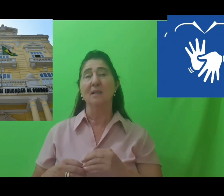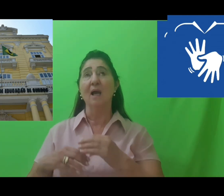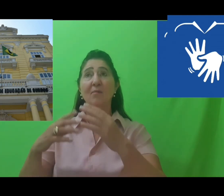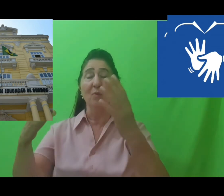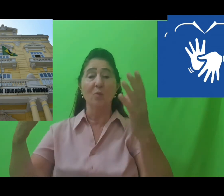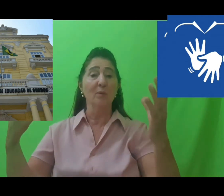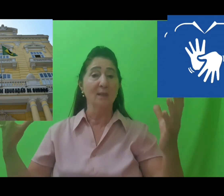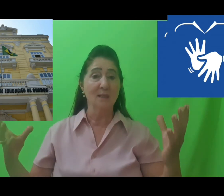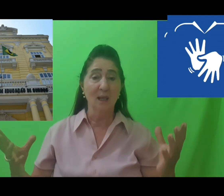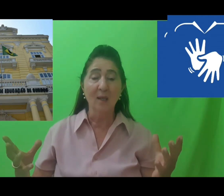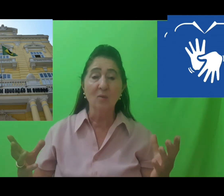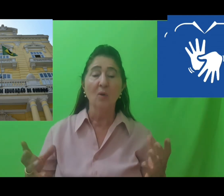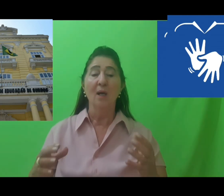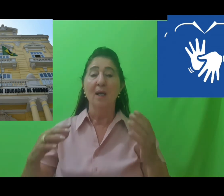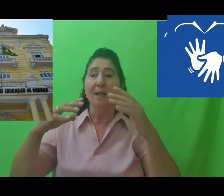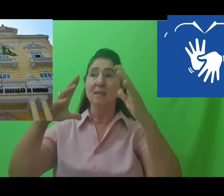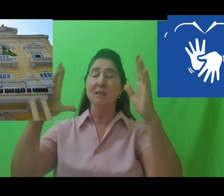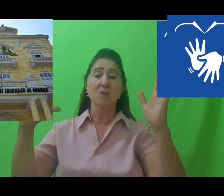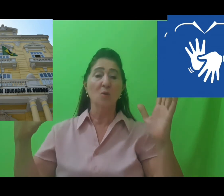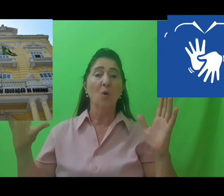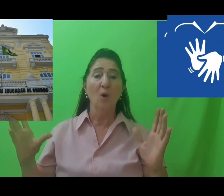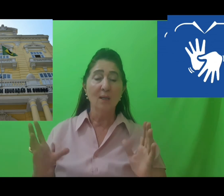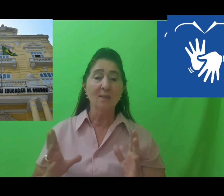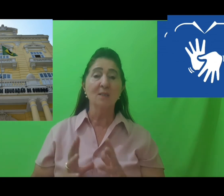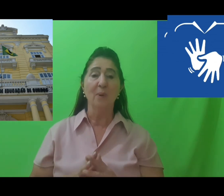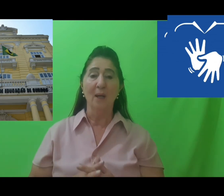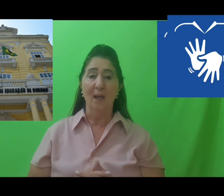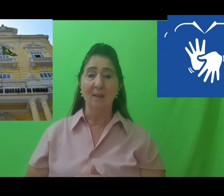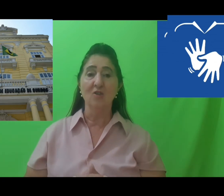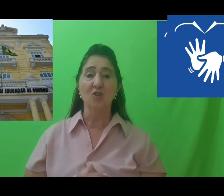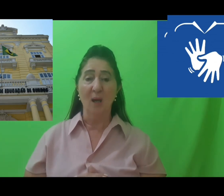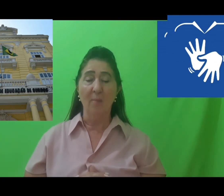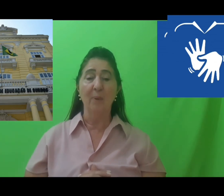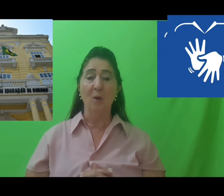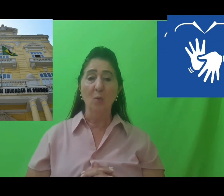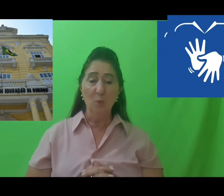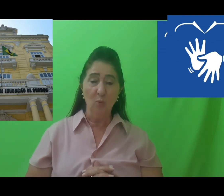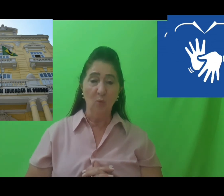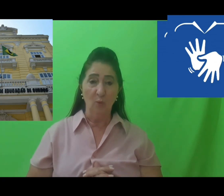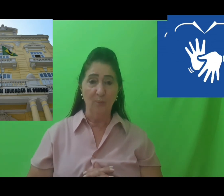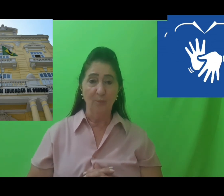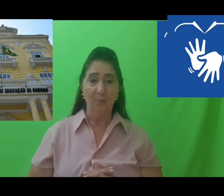estavam acontecendo nas escolas espalhadas já pelo mundo.